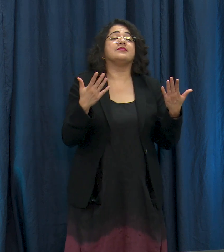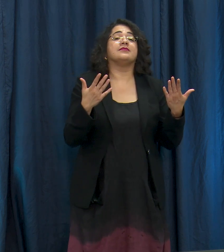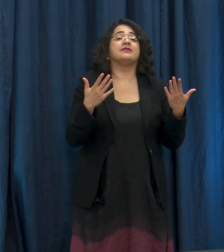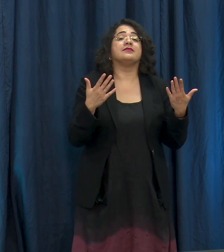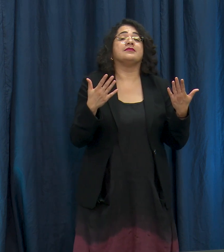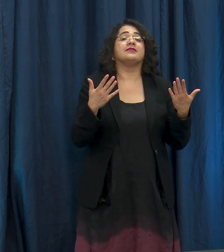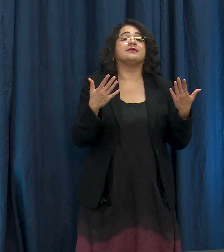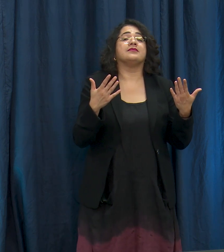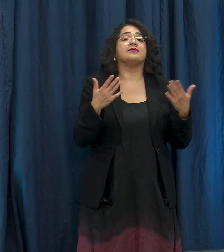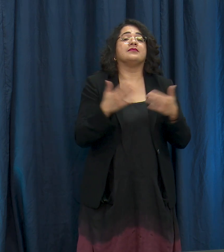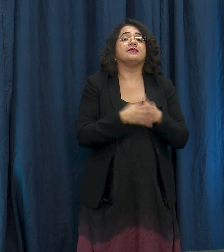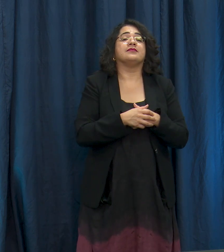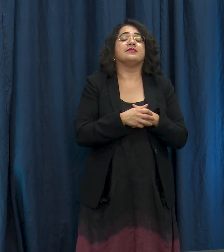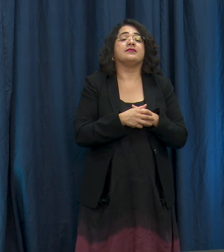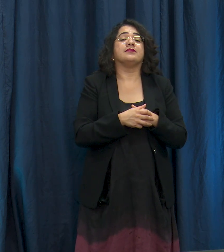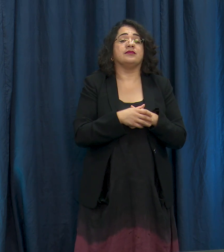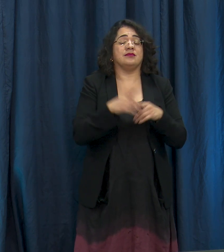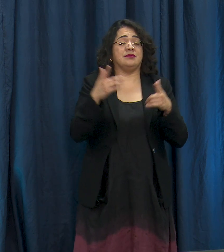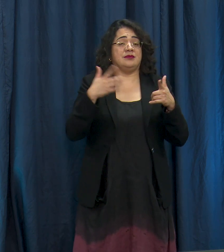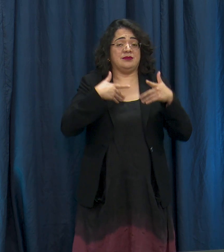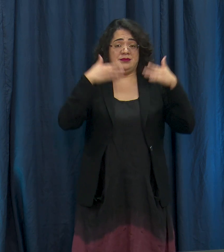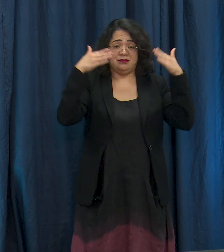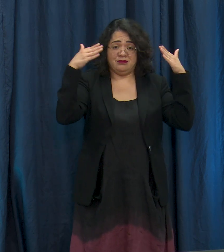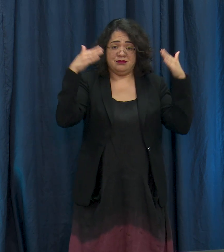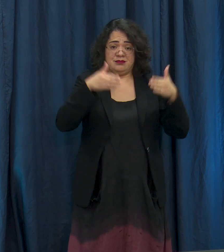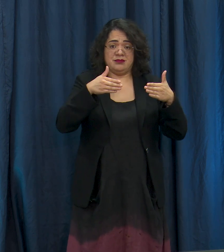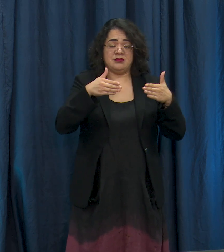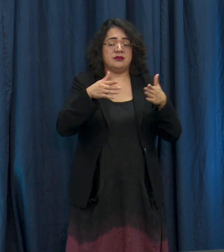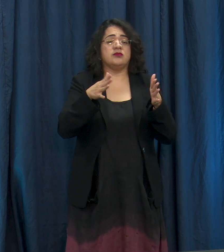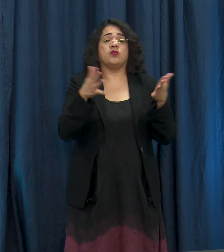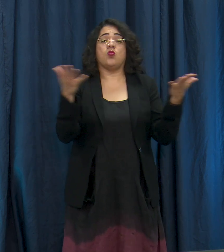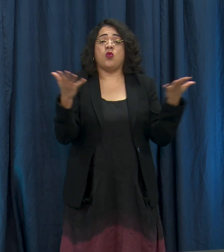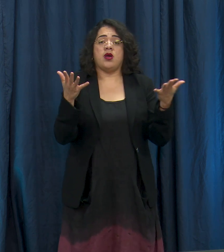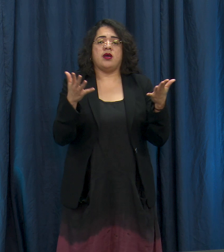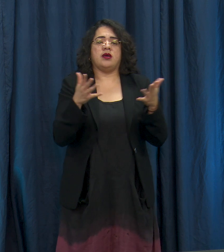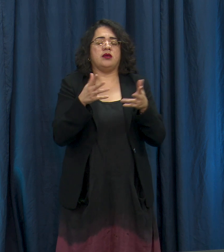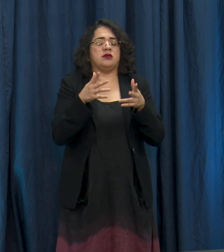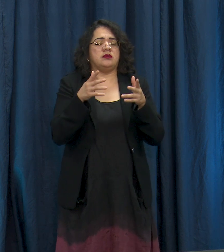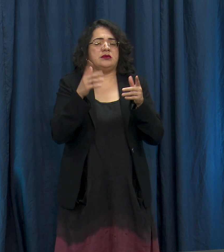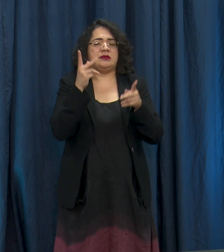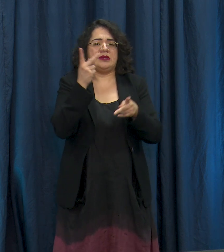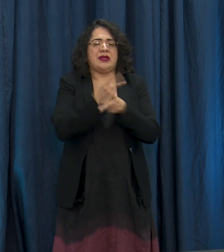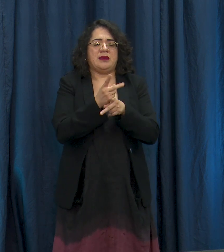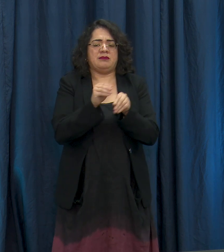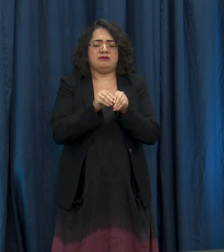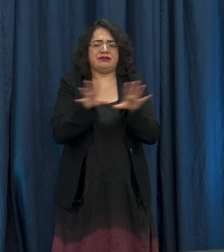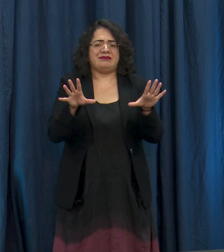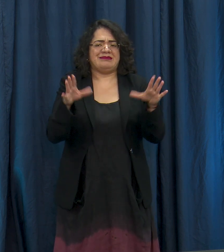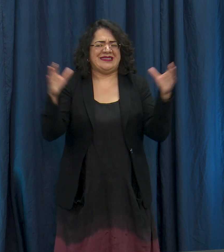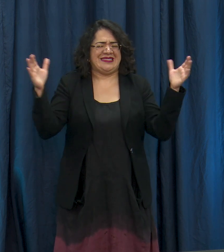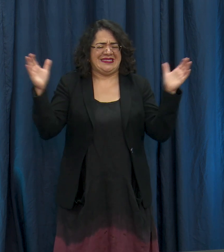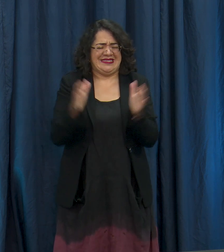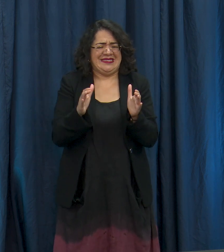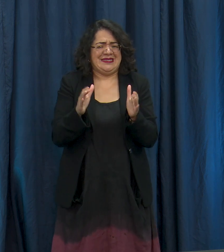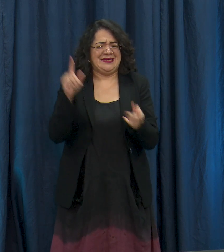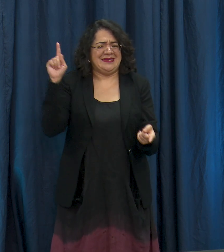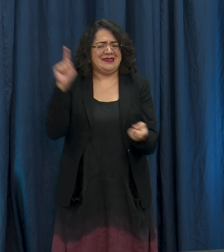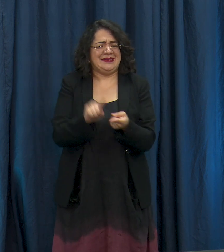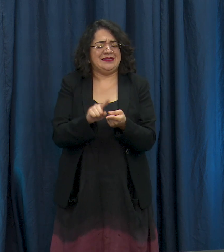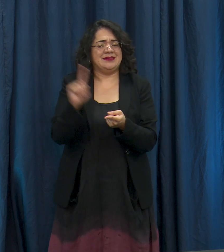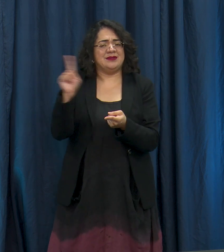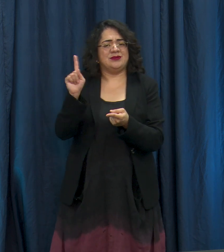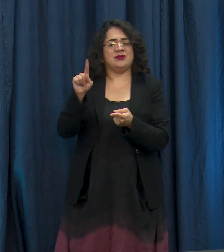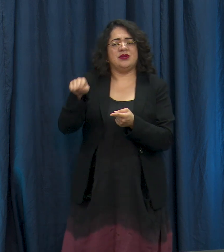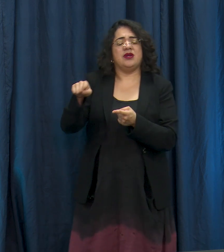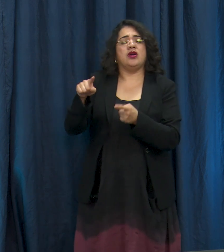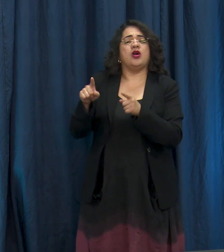principales esfuerzos sigue centrados en controlar los brotes en los centros de cuidado de largo plazo. Continuamos priorizando